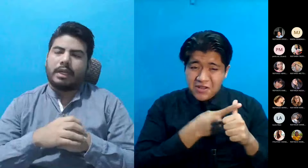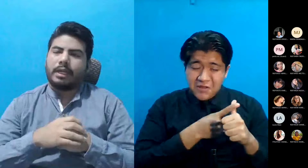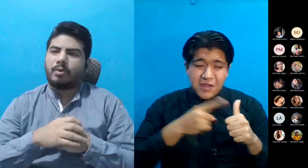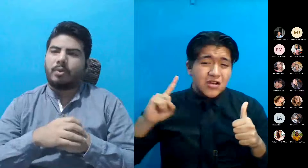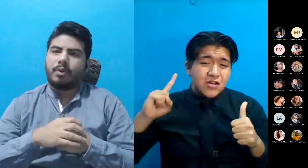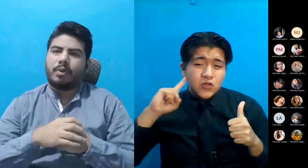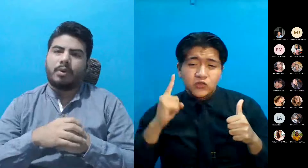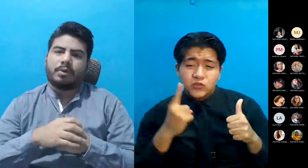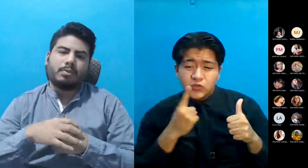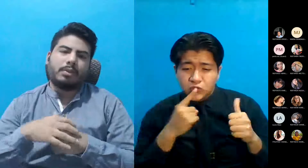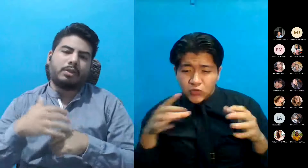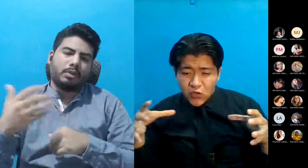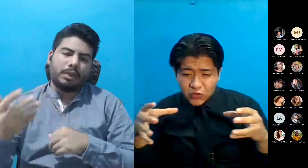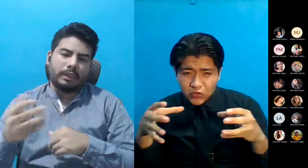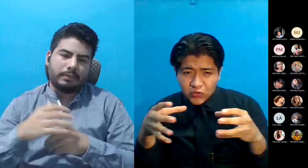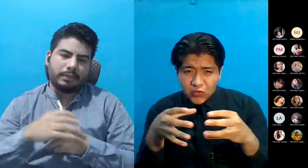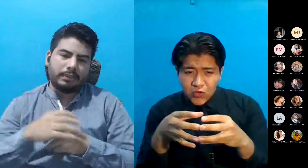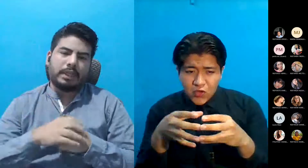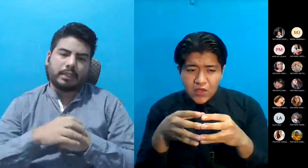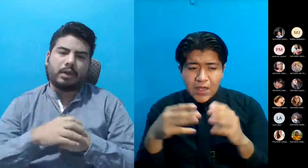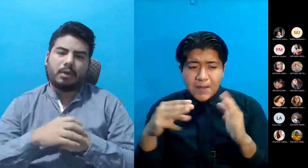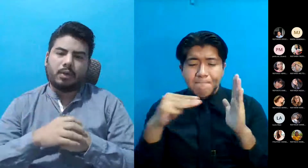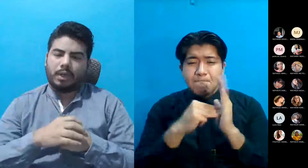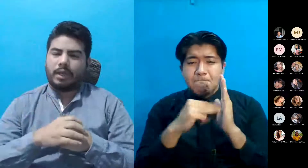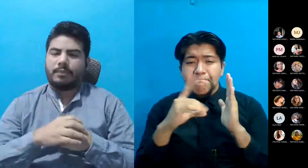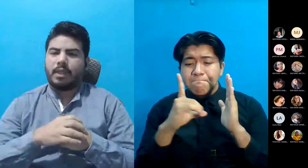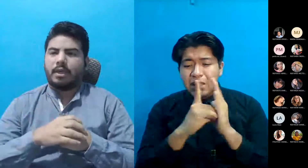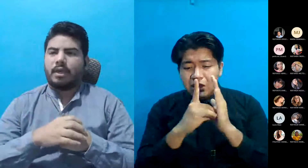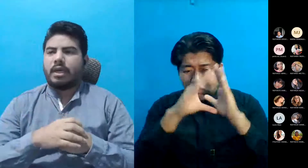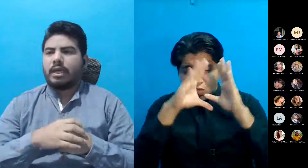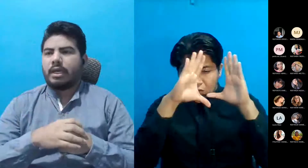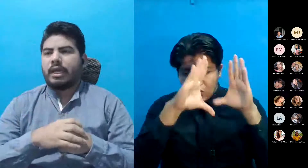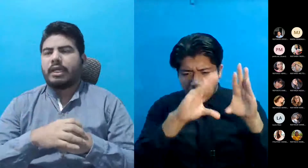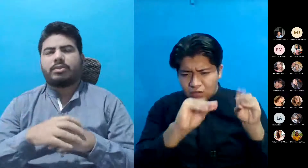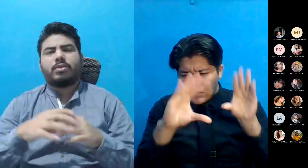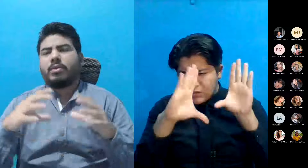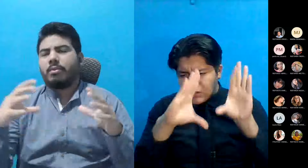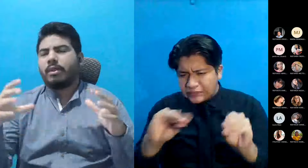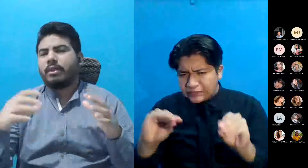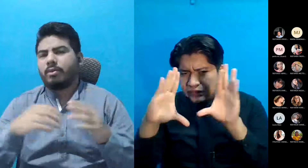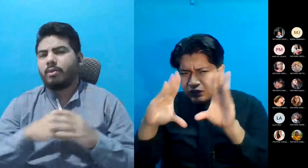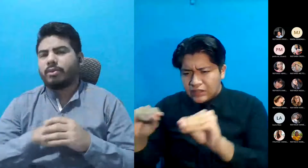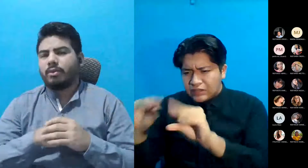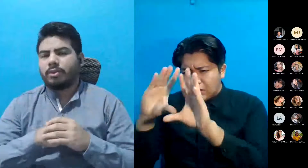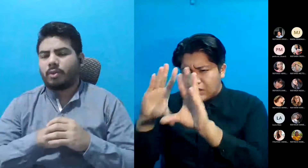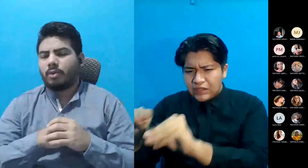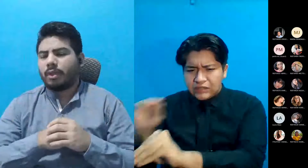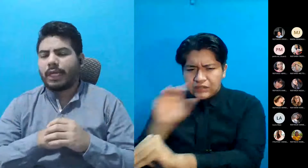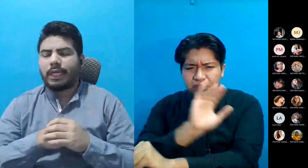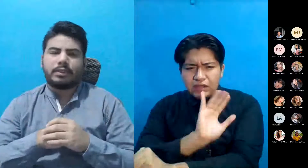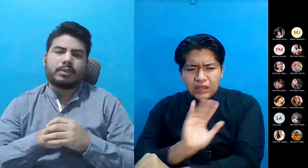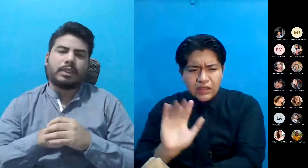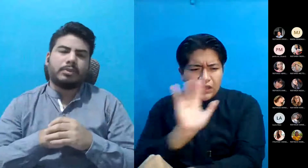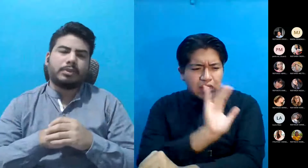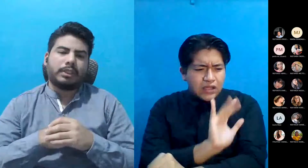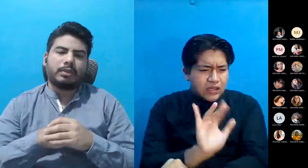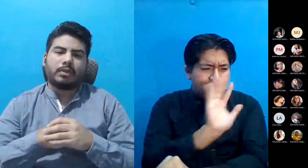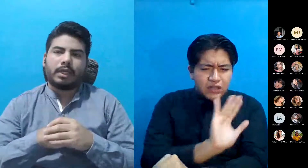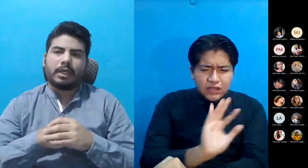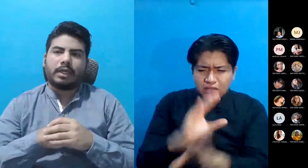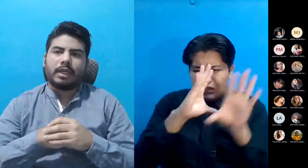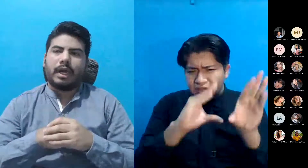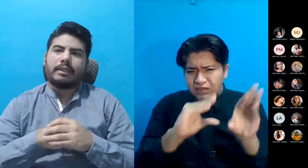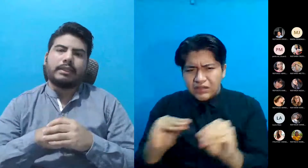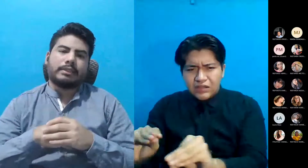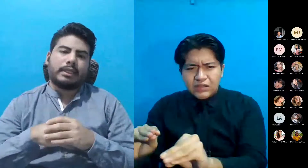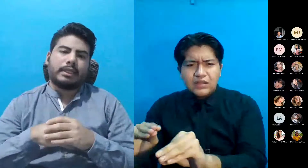el cual él incorporó su método a través de la dactilología. Esto obviamente son cuestiones documentales, no estamos